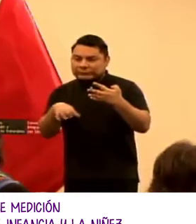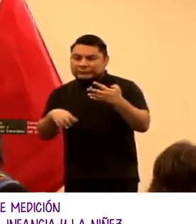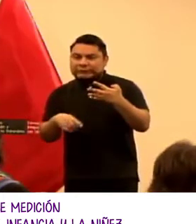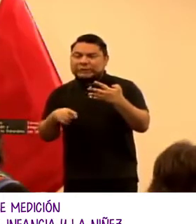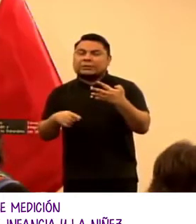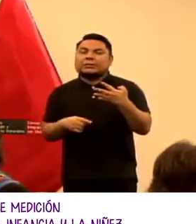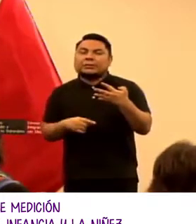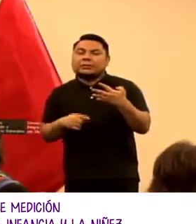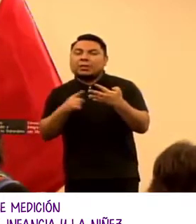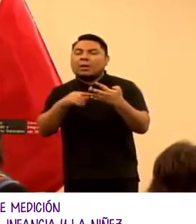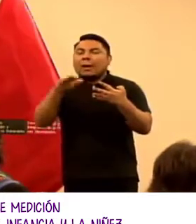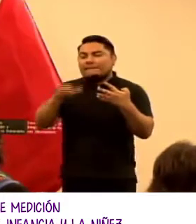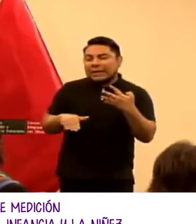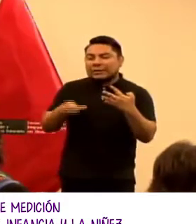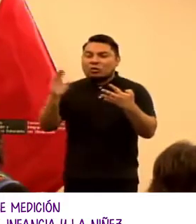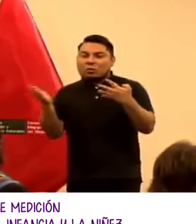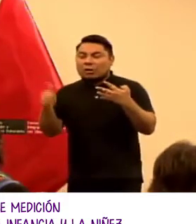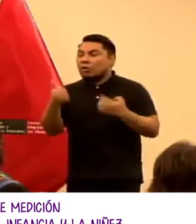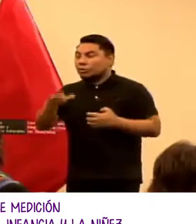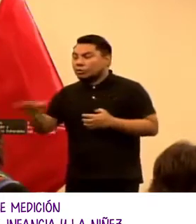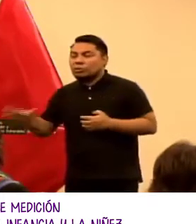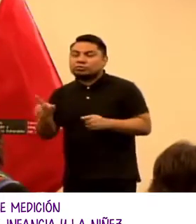de la misma manera o menos en comparación con niños